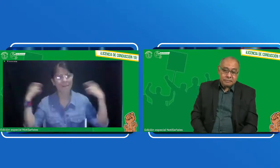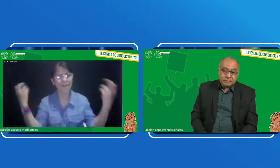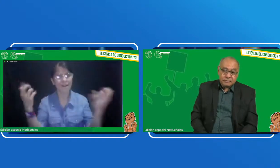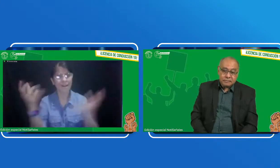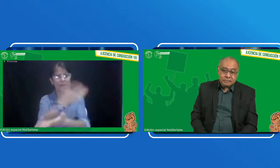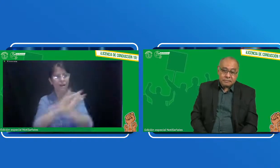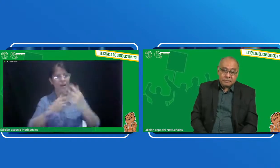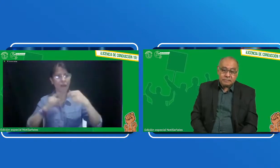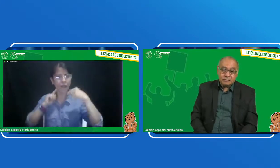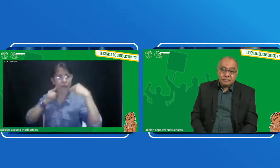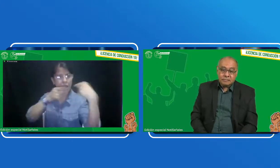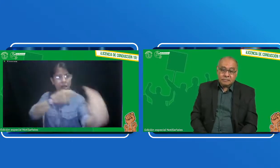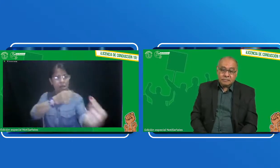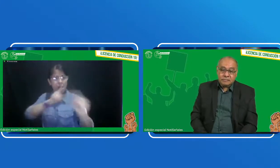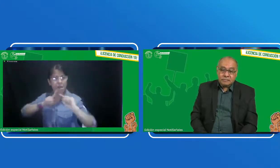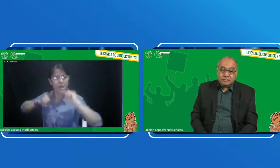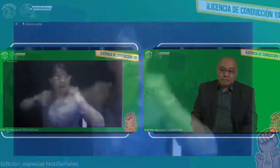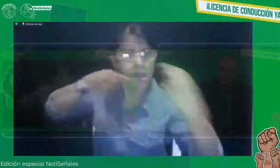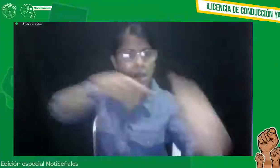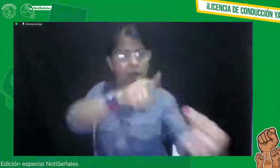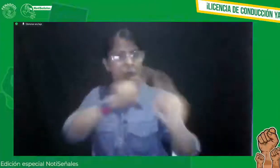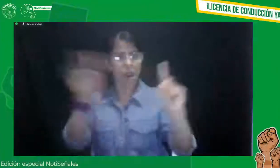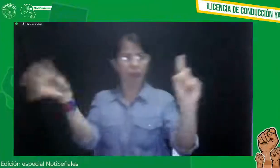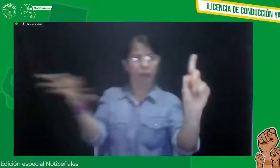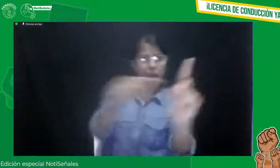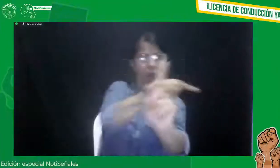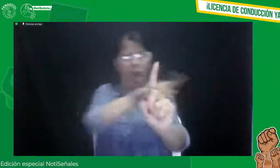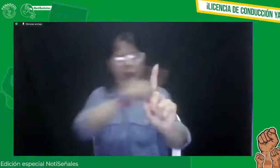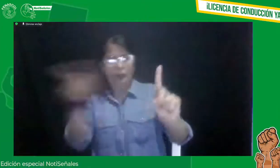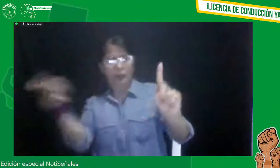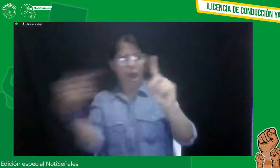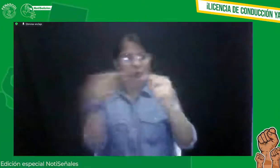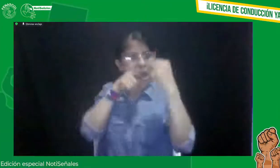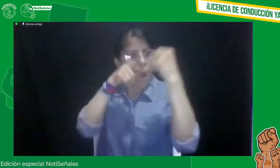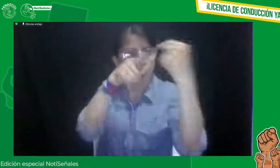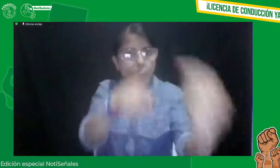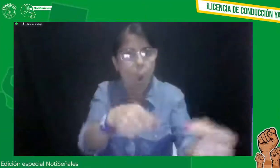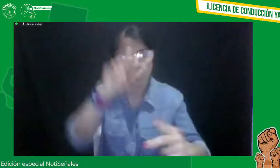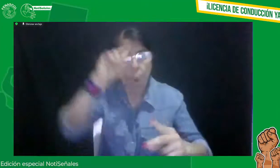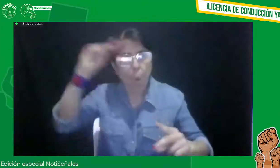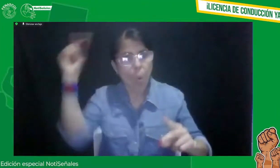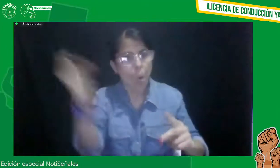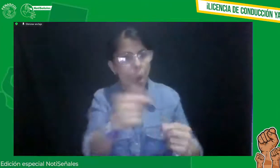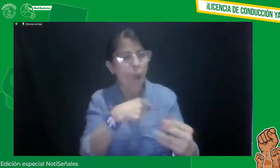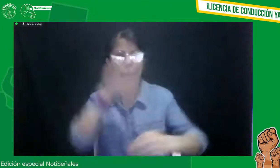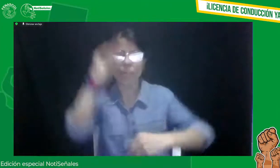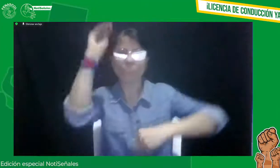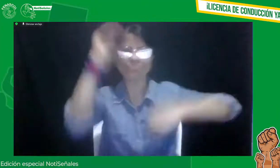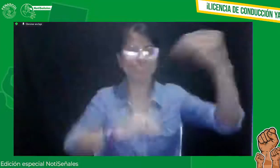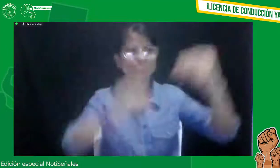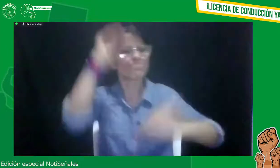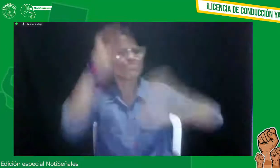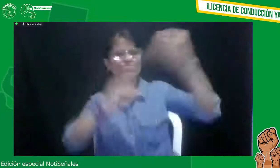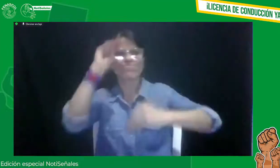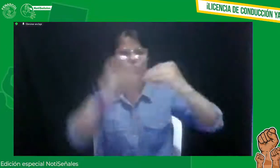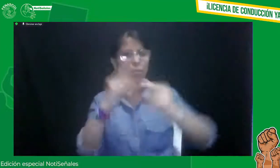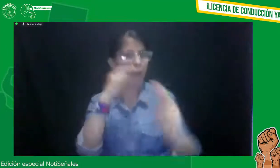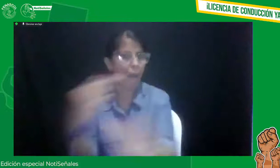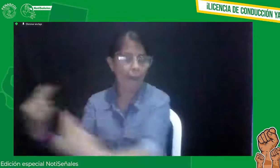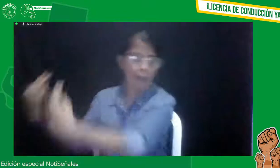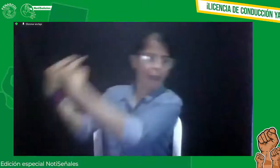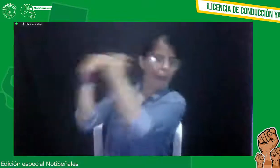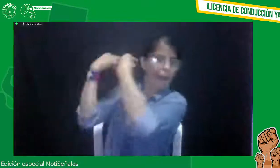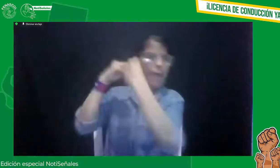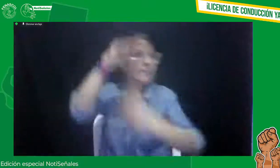tiempo están presentes, participando, incidiendo, discutiendo, debatiendo, yendo de un lado a